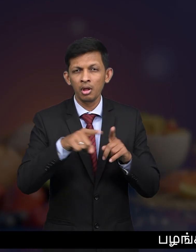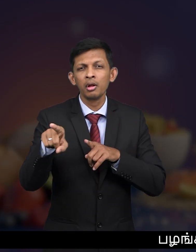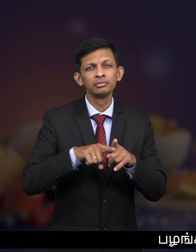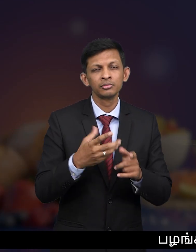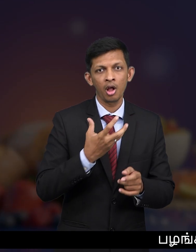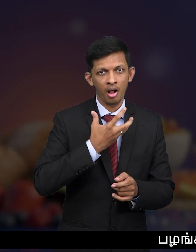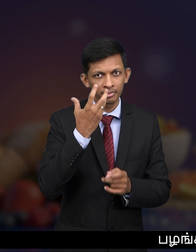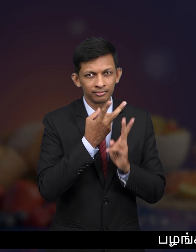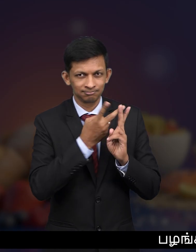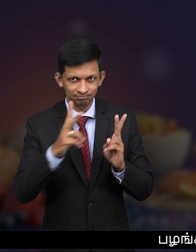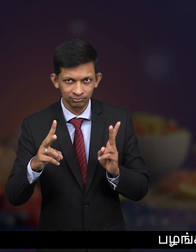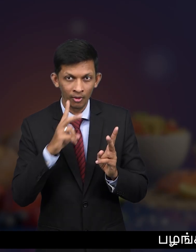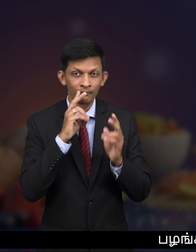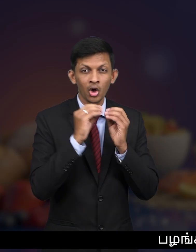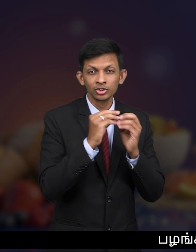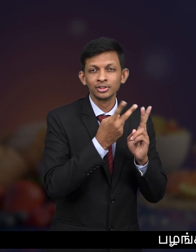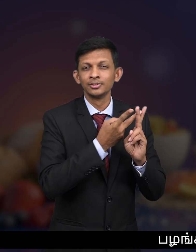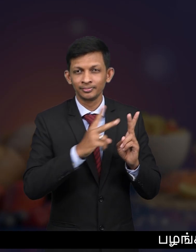பழங்கள், காய்கறிகள்,